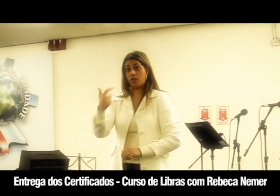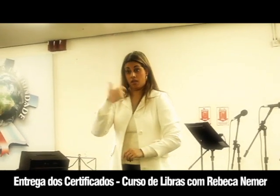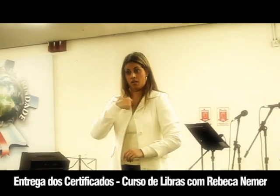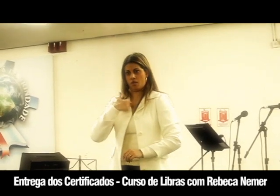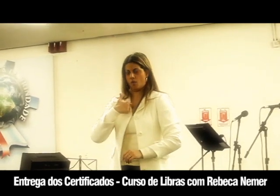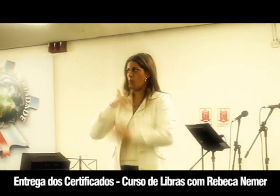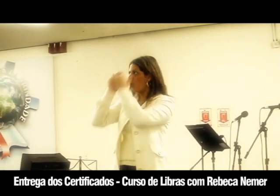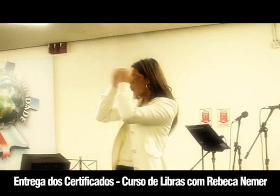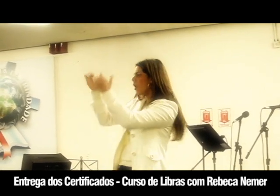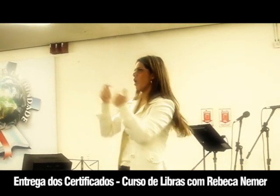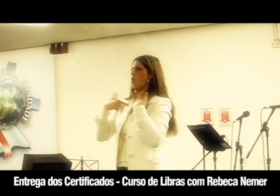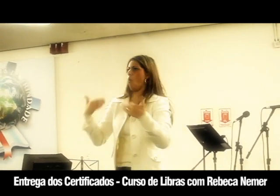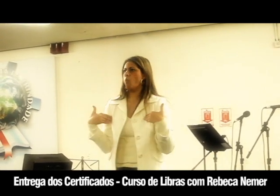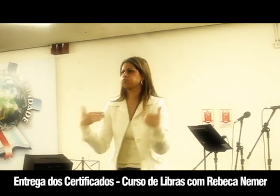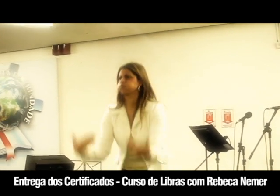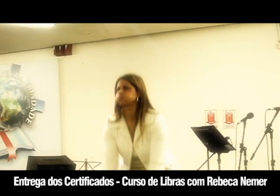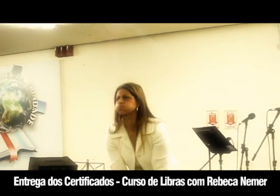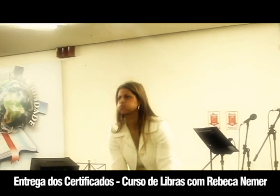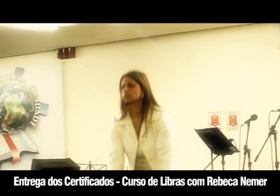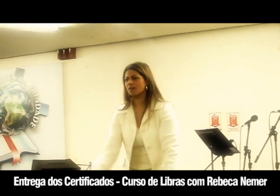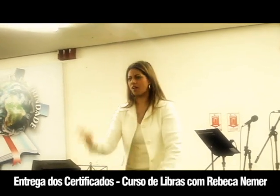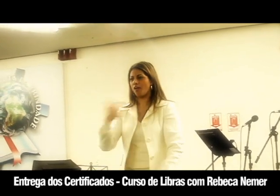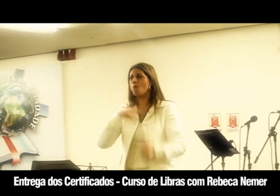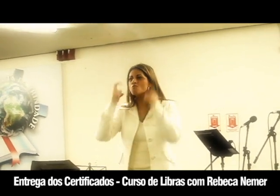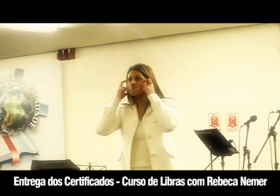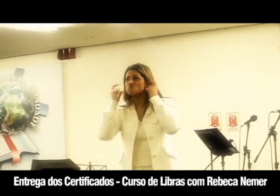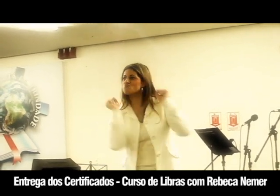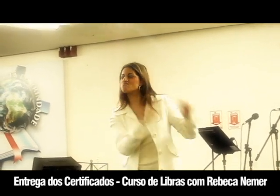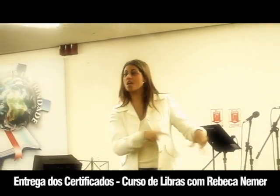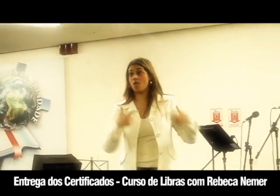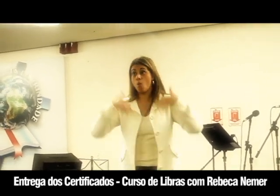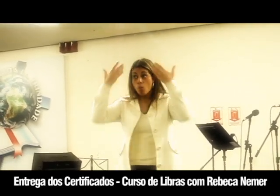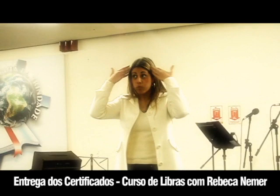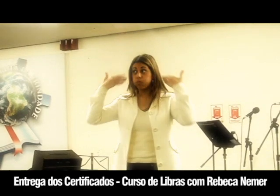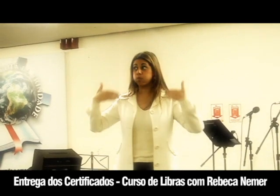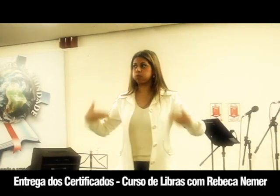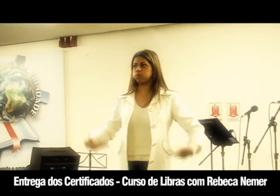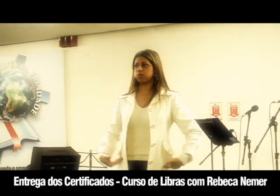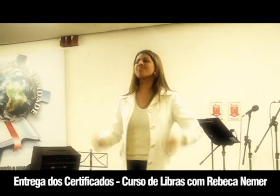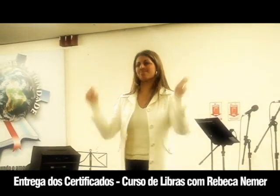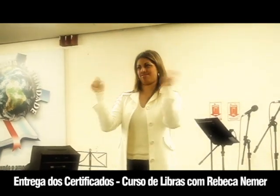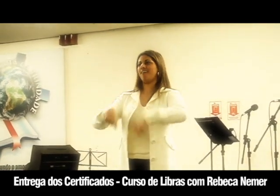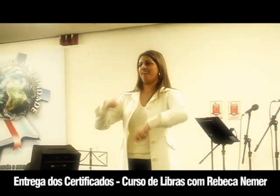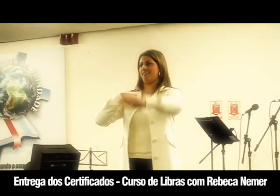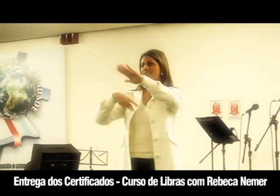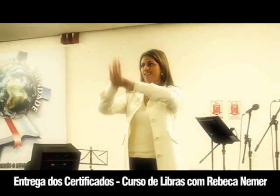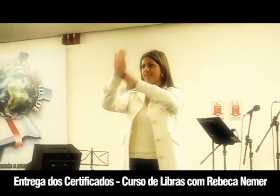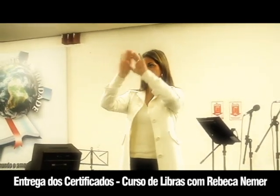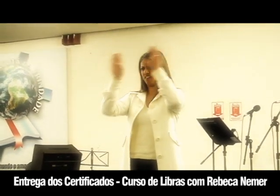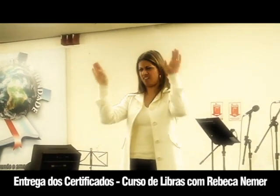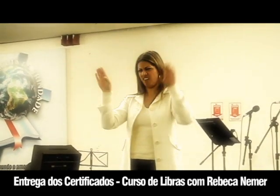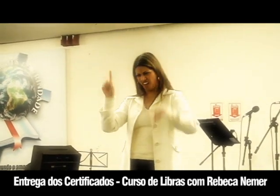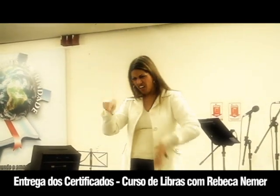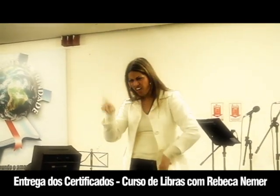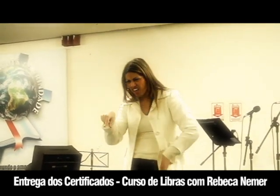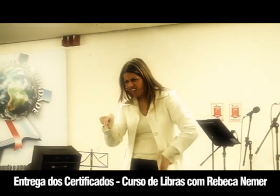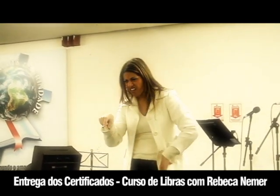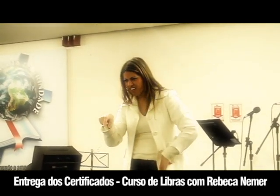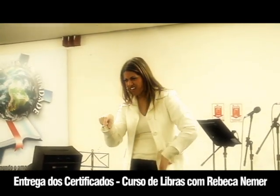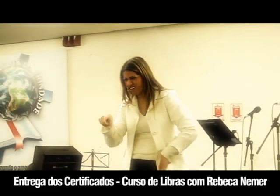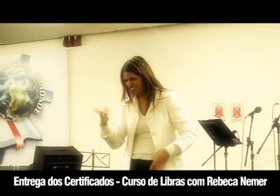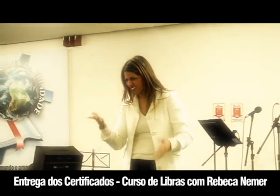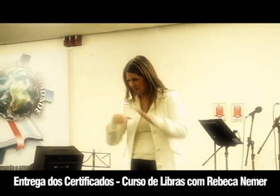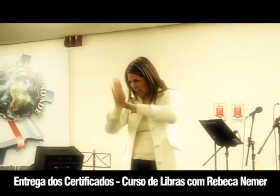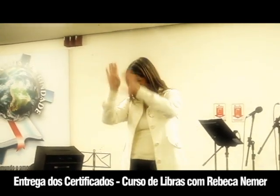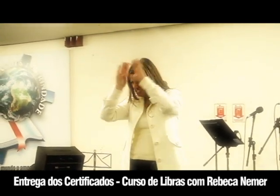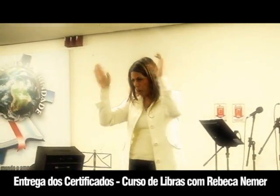vida espiritual irmãos que distribuíam folhetos, pensando que com aquilo ali eles chegariam no céu. Vou